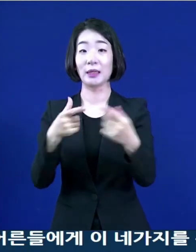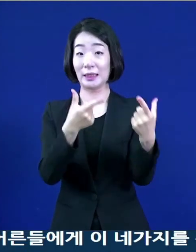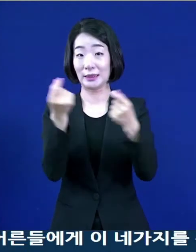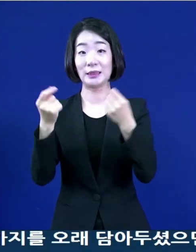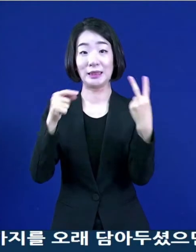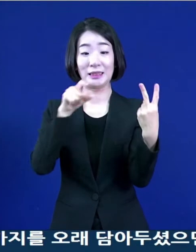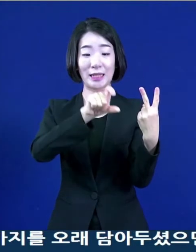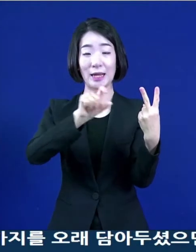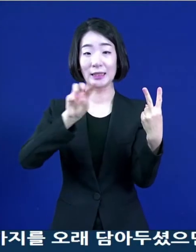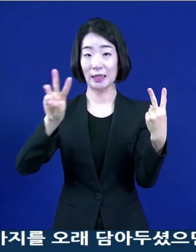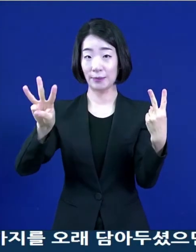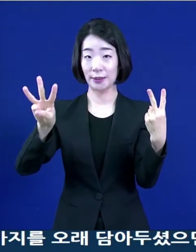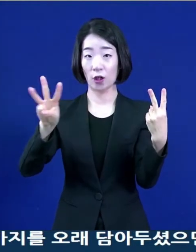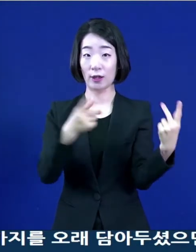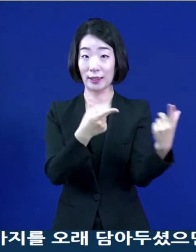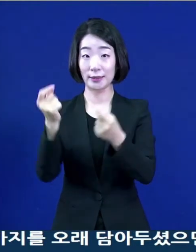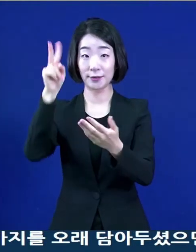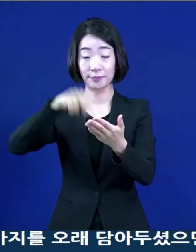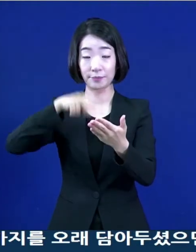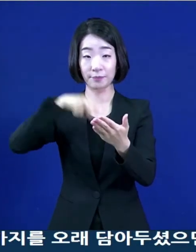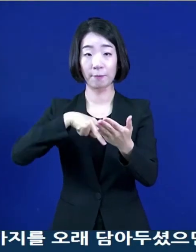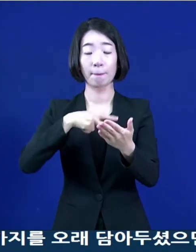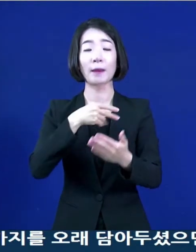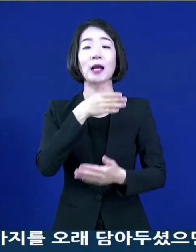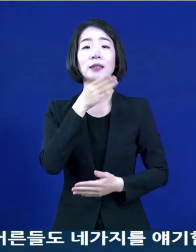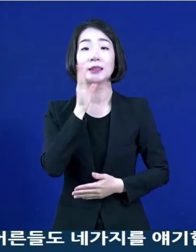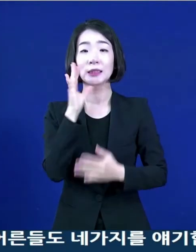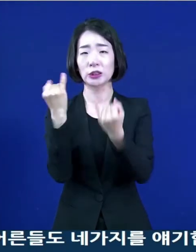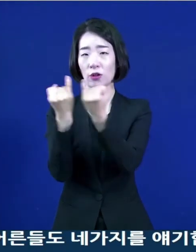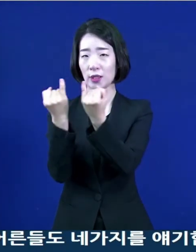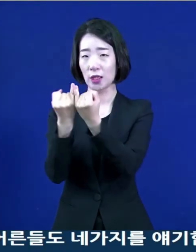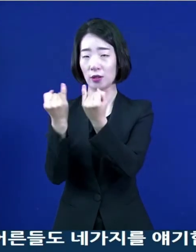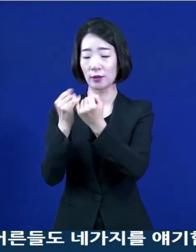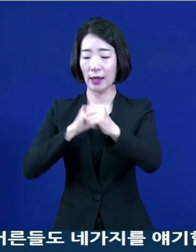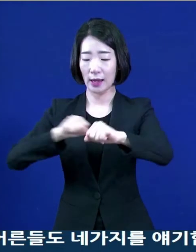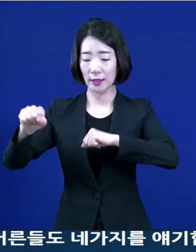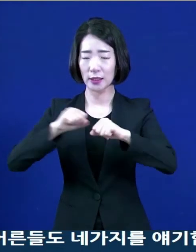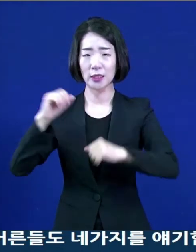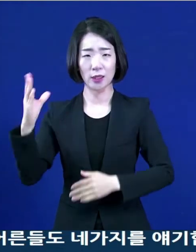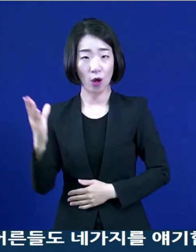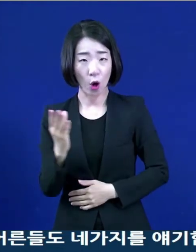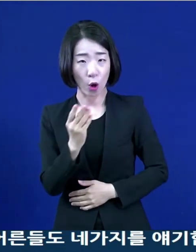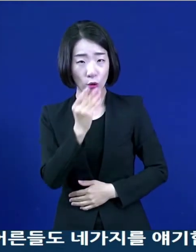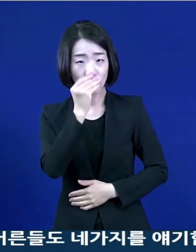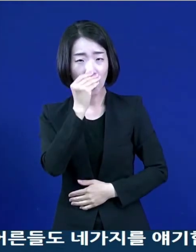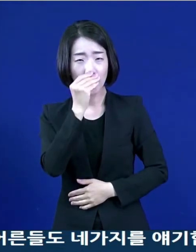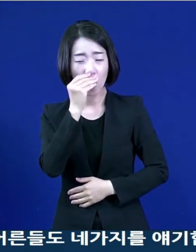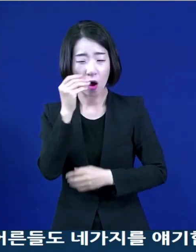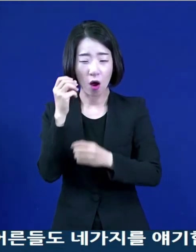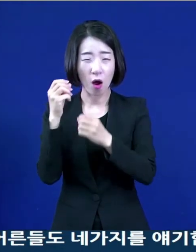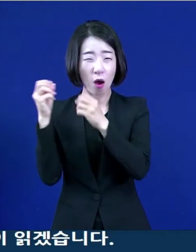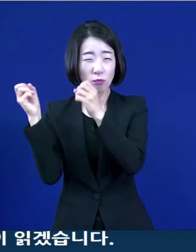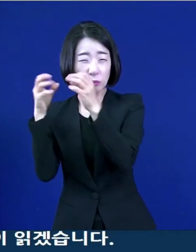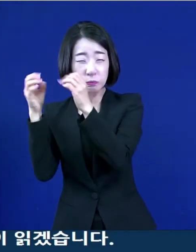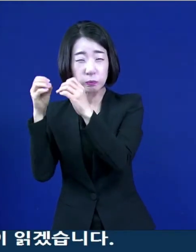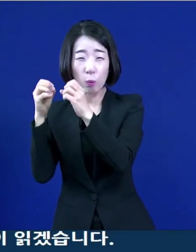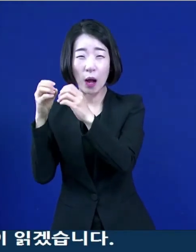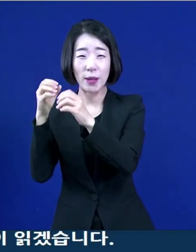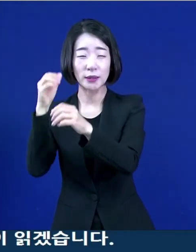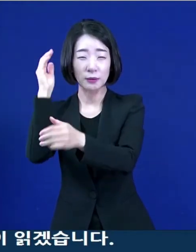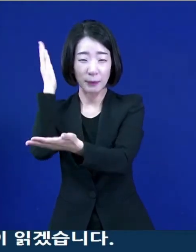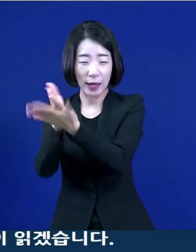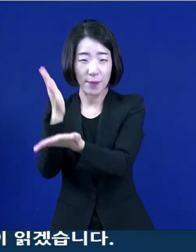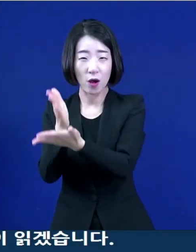읽겠습니다. 늙은 여자로는 이와 같이 행실이 거룩하며 모함하지 말며